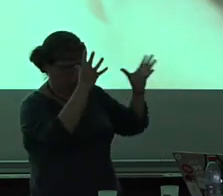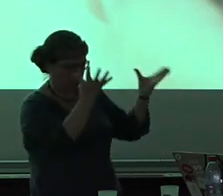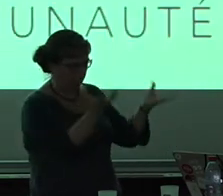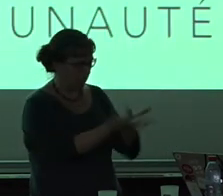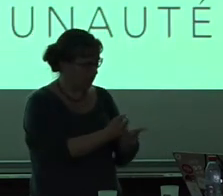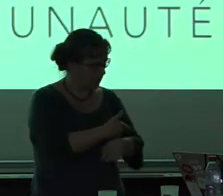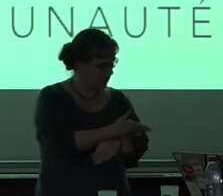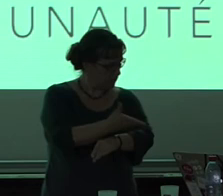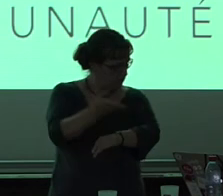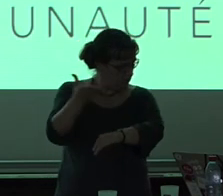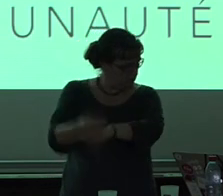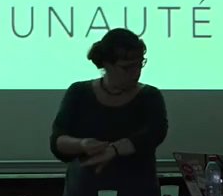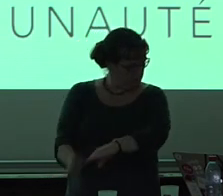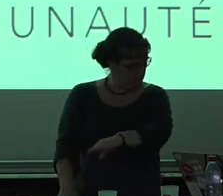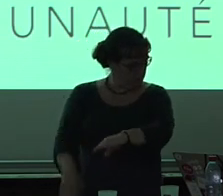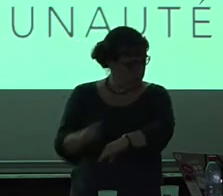mieux.